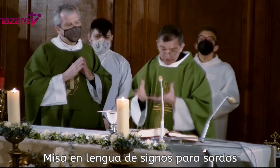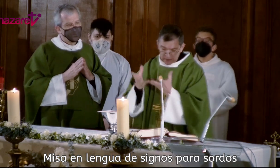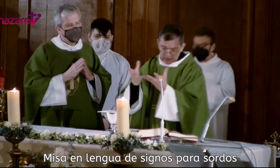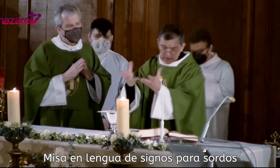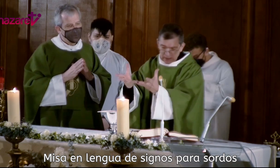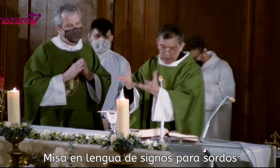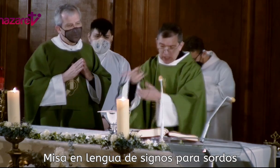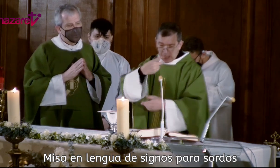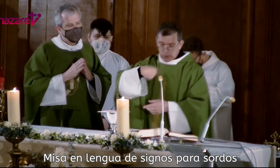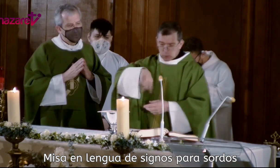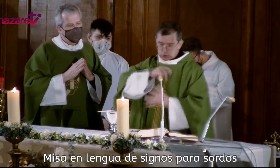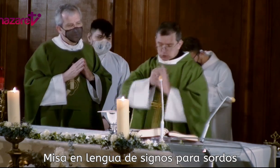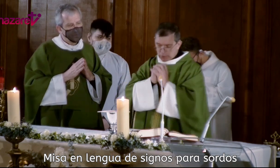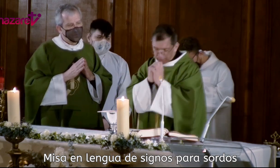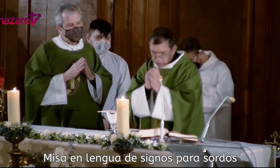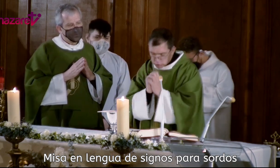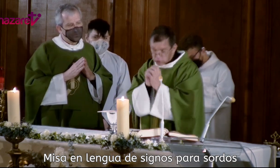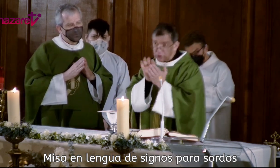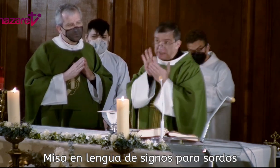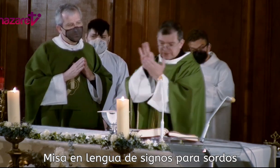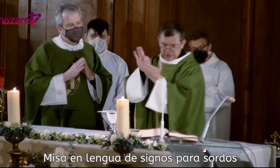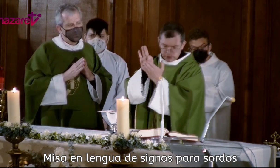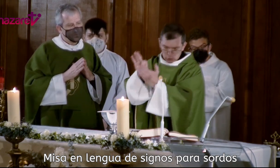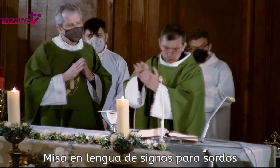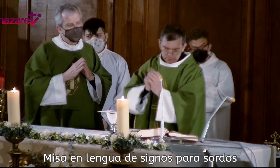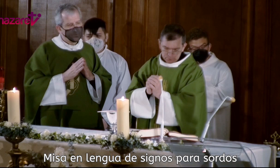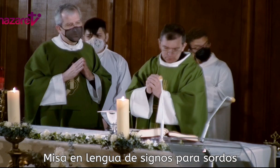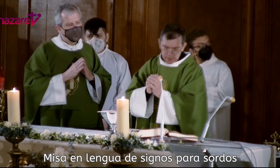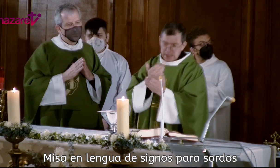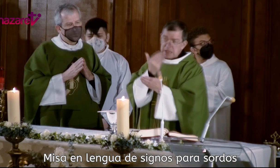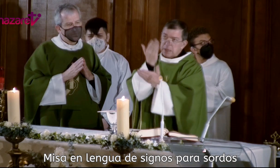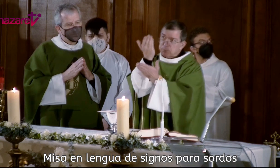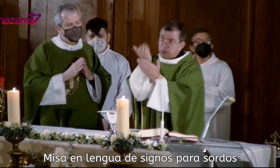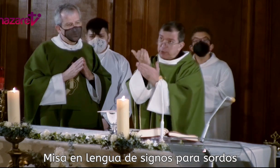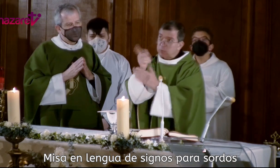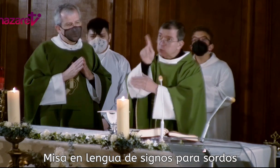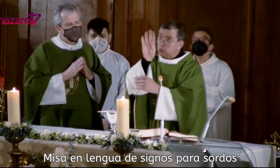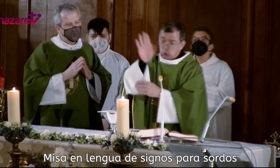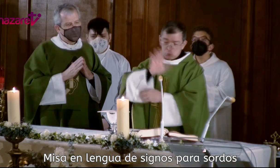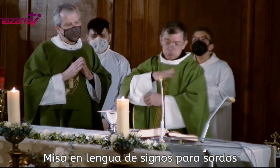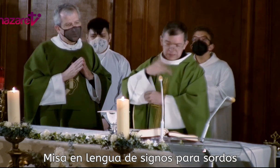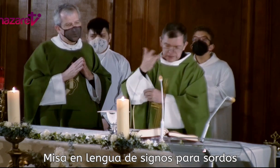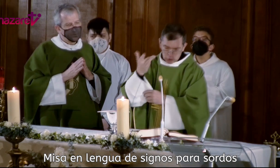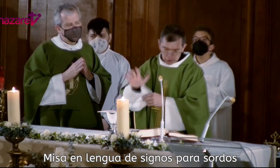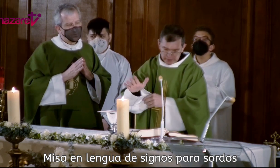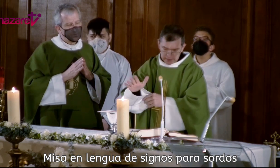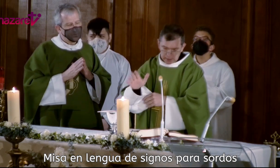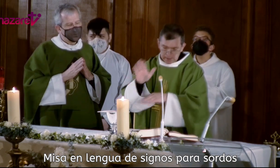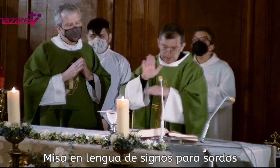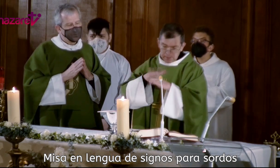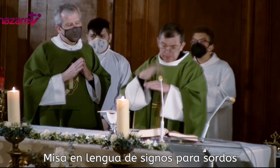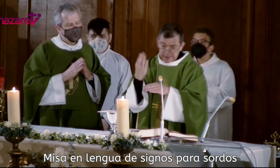ofrenda a nuestro devoto servicio. Imploramos tu misericordia para que